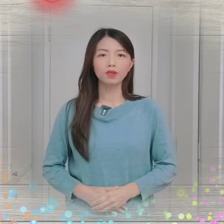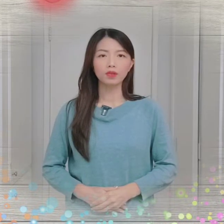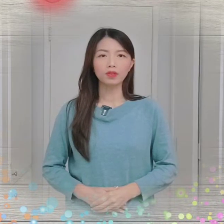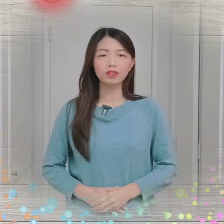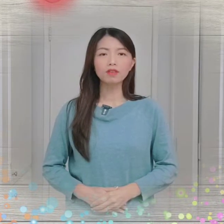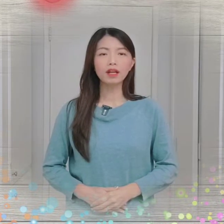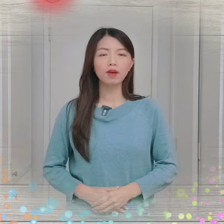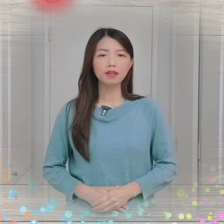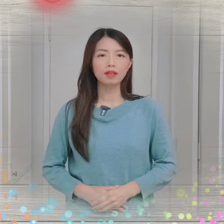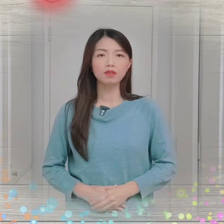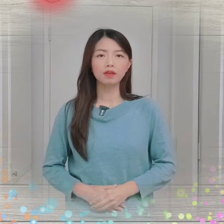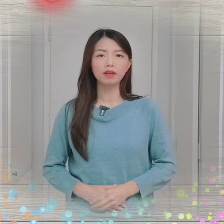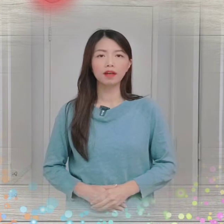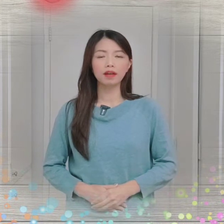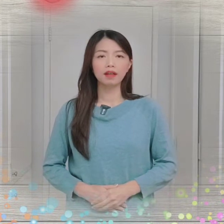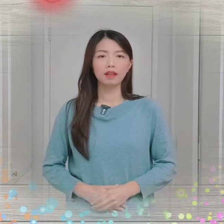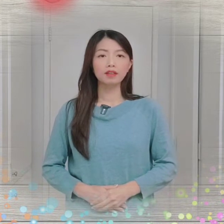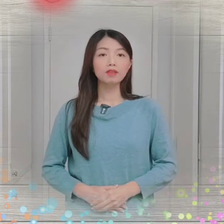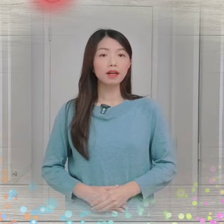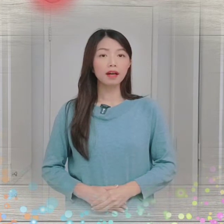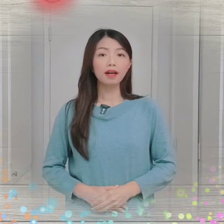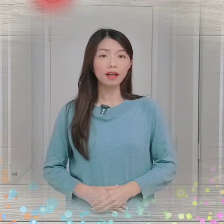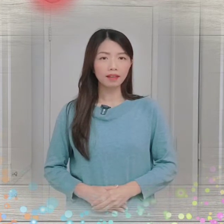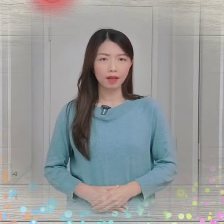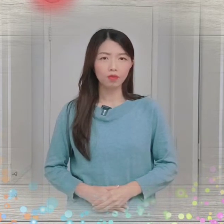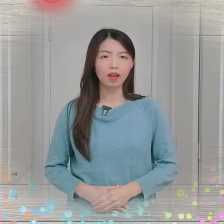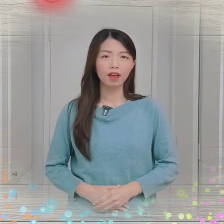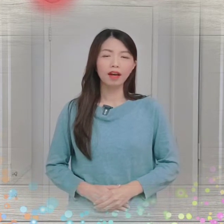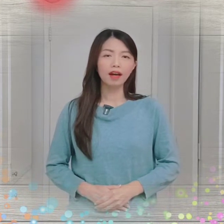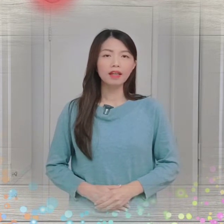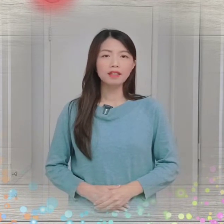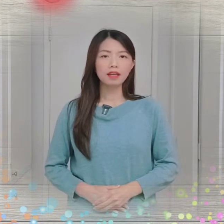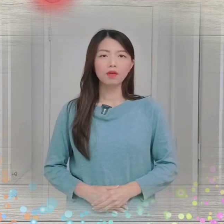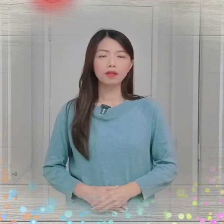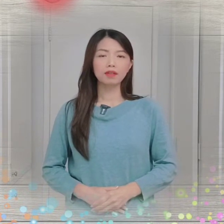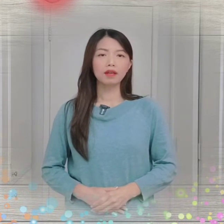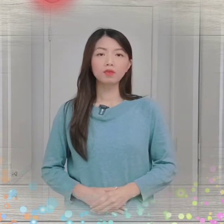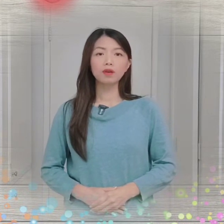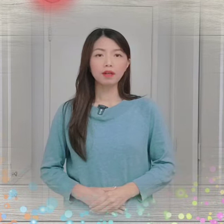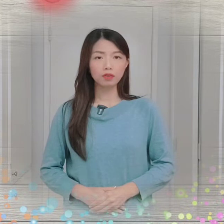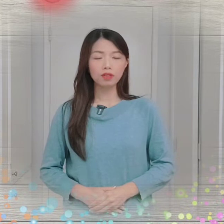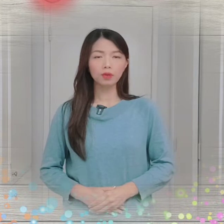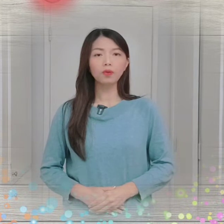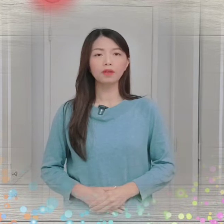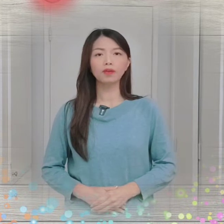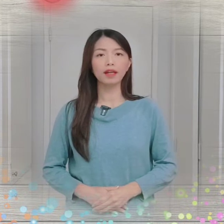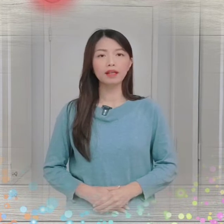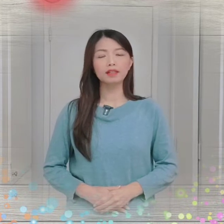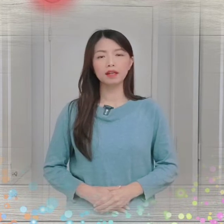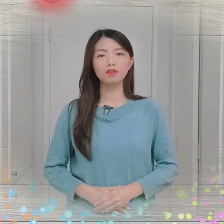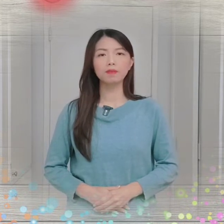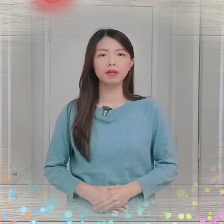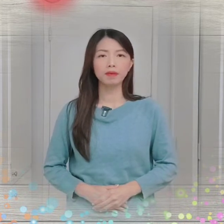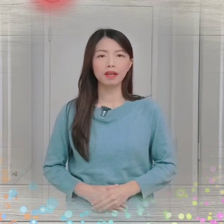전하여준 천사라고 한 뜻의 수어는 일단 천사가 하얗기 때문에 하얀색이라고 한 뜻의 수어를 해주시고 그리고